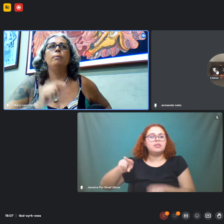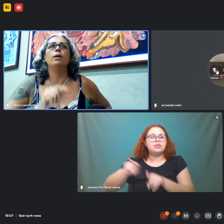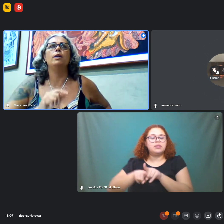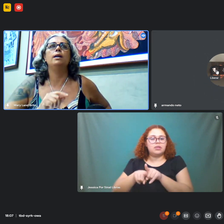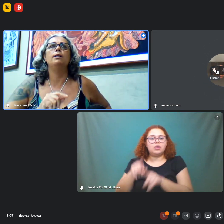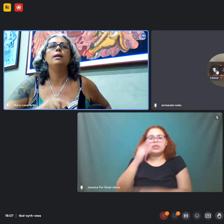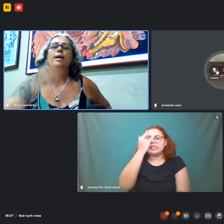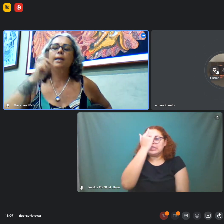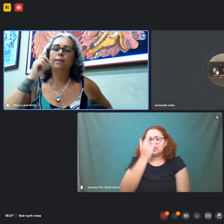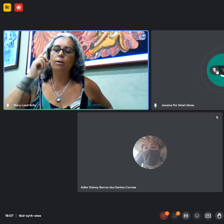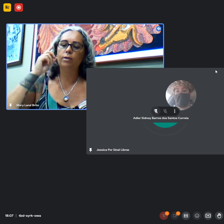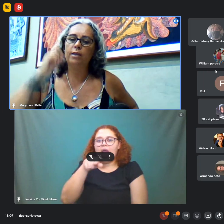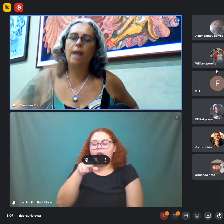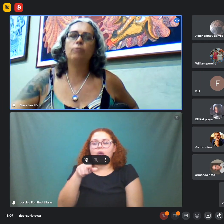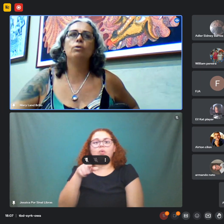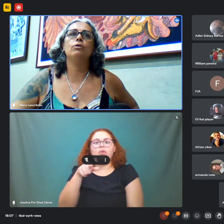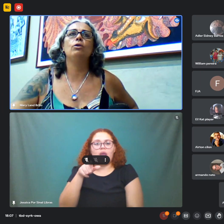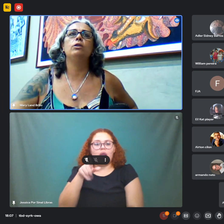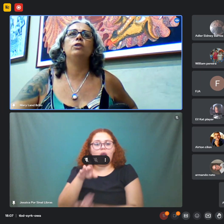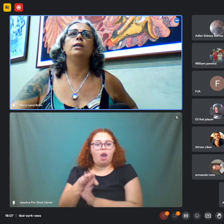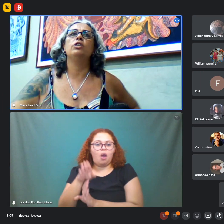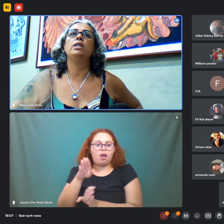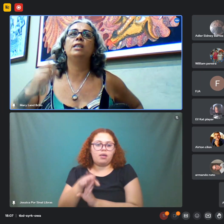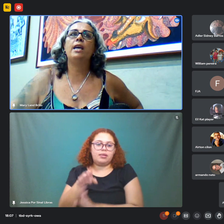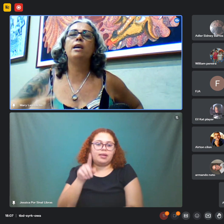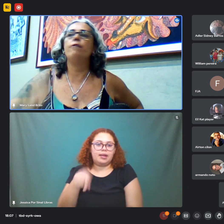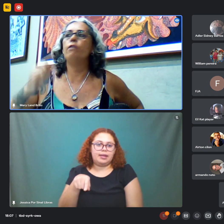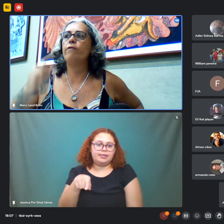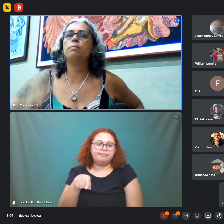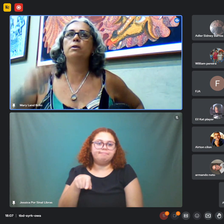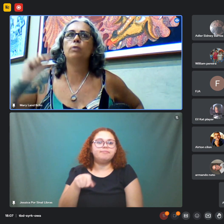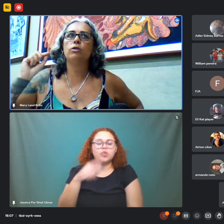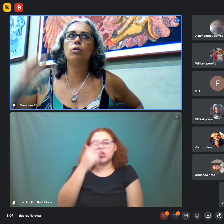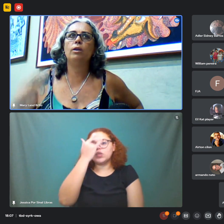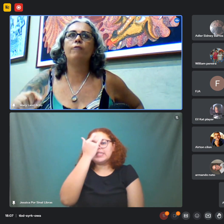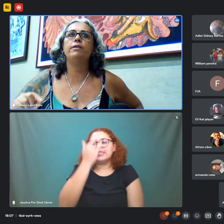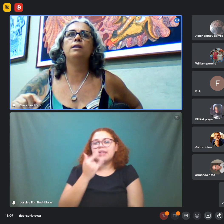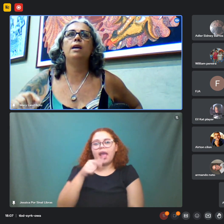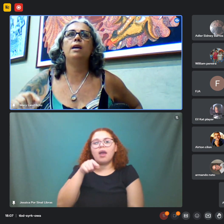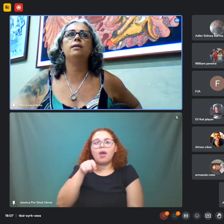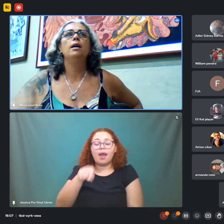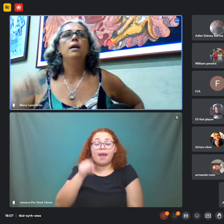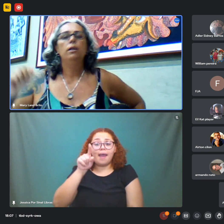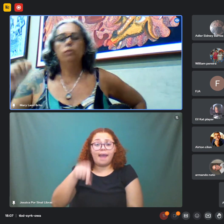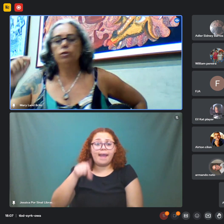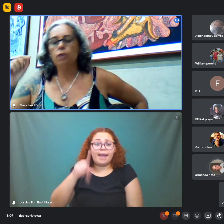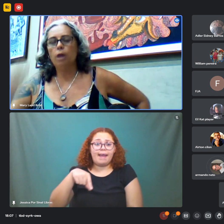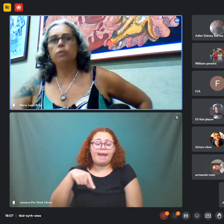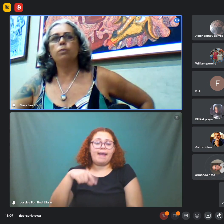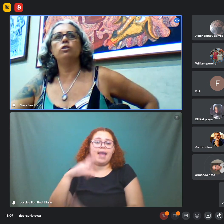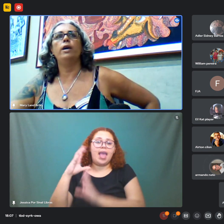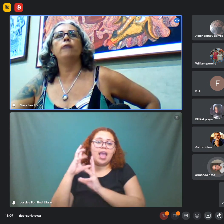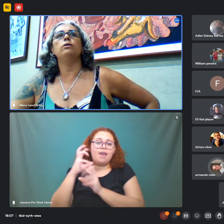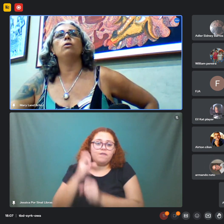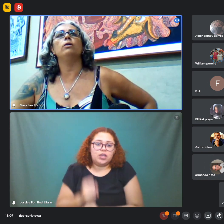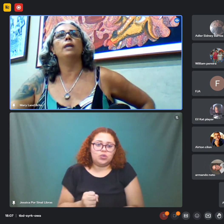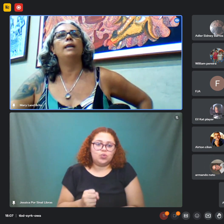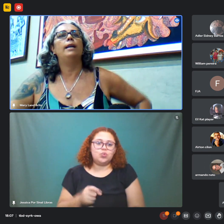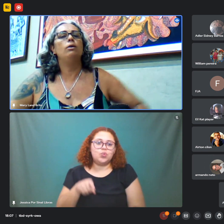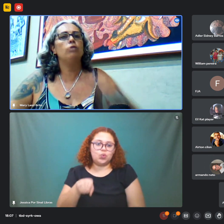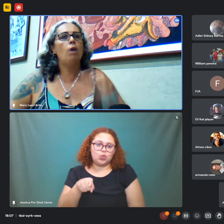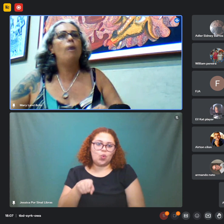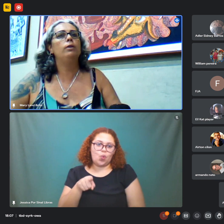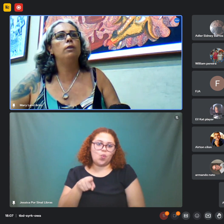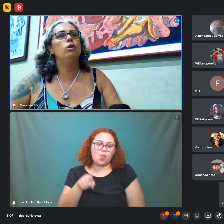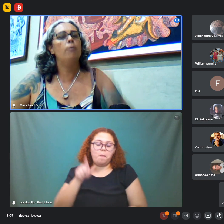muito importante, que são os cegos consultores, gente. A gente tem que envolver as pessoas com deficiência nos nossos projetos e contratar